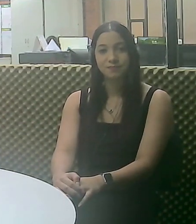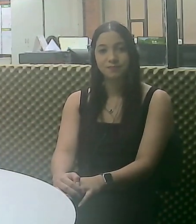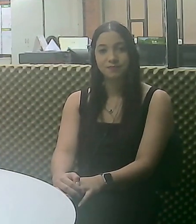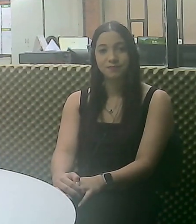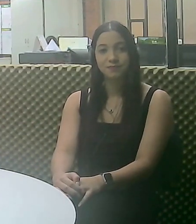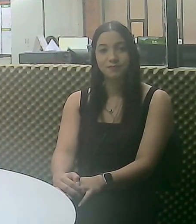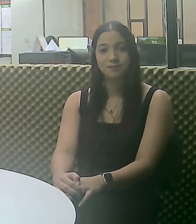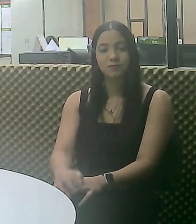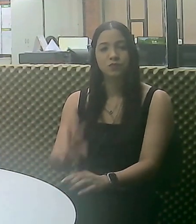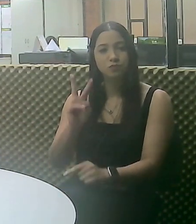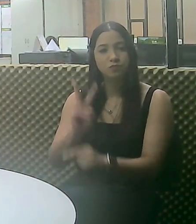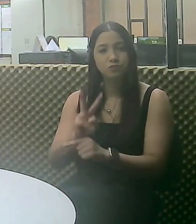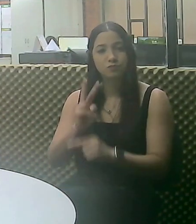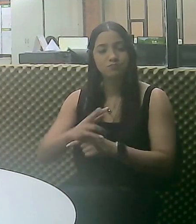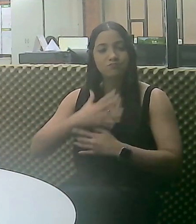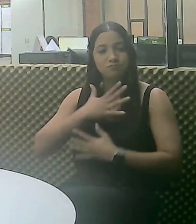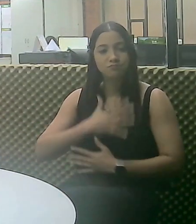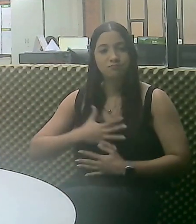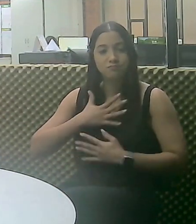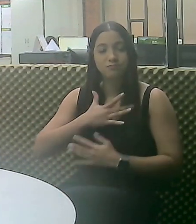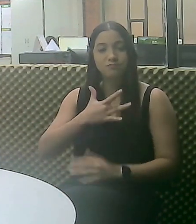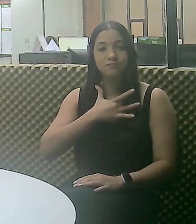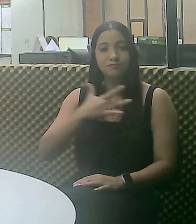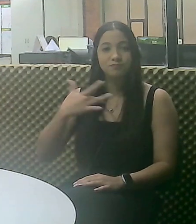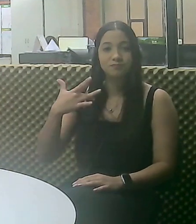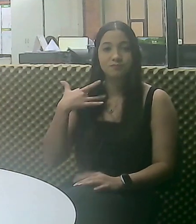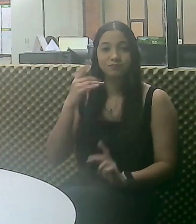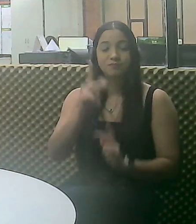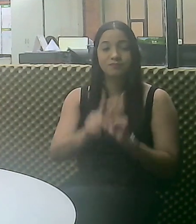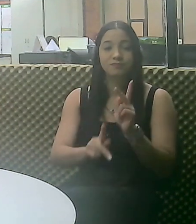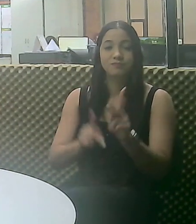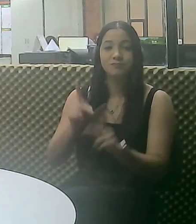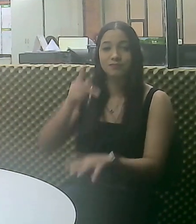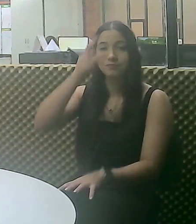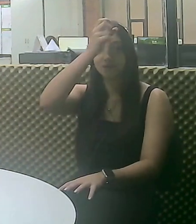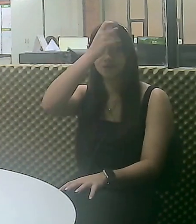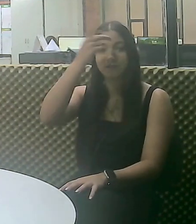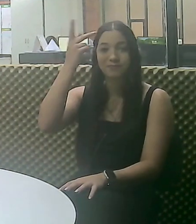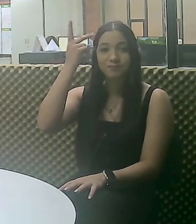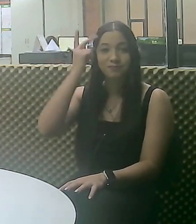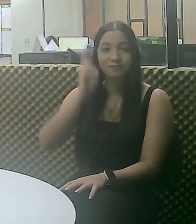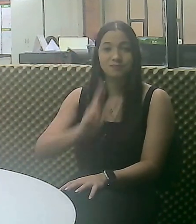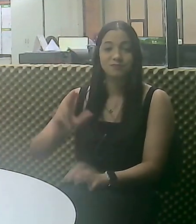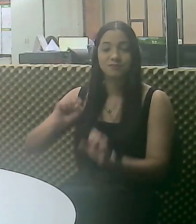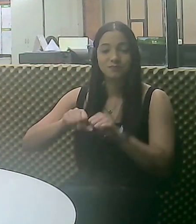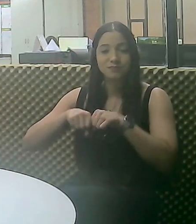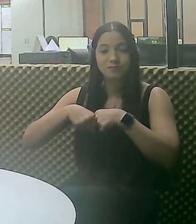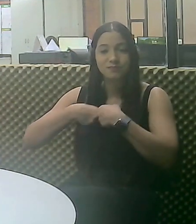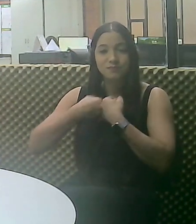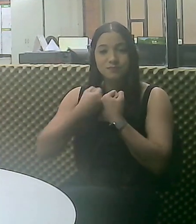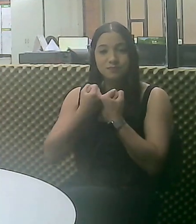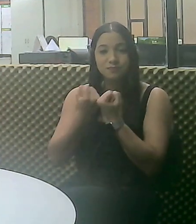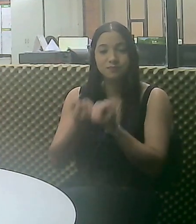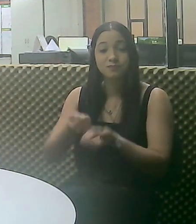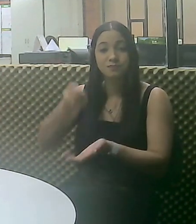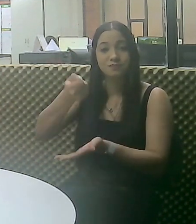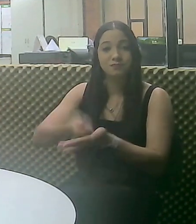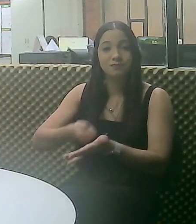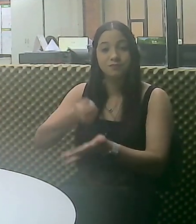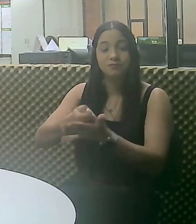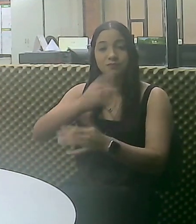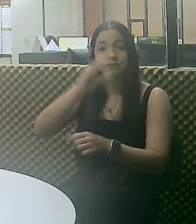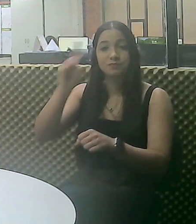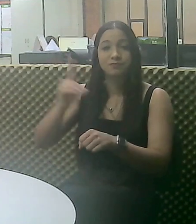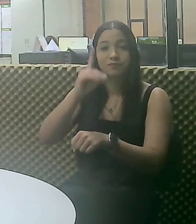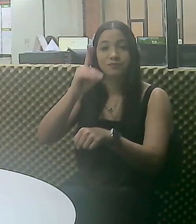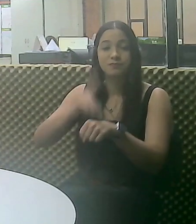O cuidado com o bem-estar e a saúde da população fez com que a Prefeitura de Uberlândia intensificasse os esforços no combate à dengue no